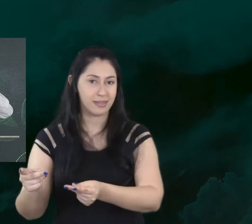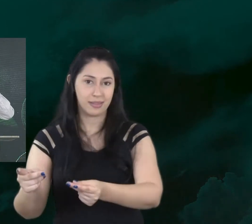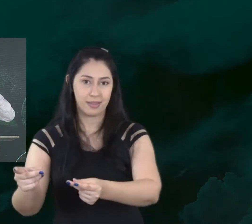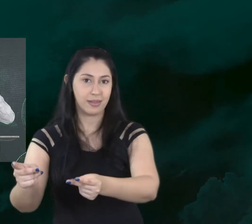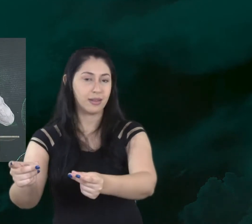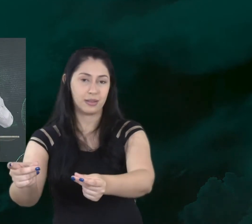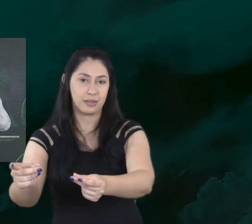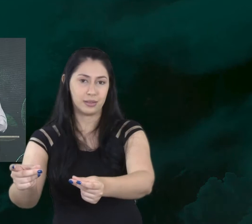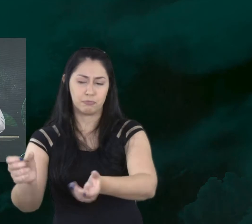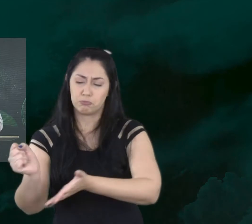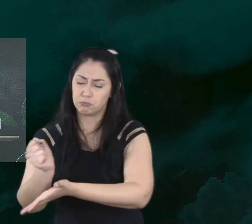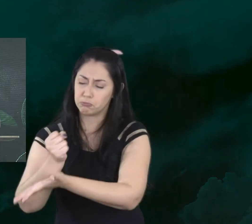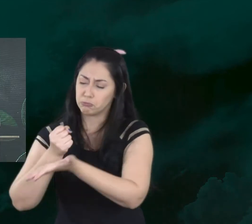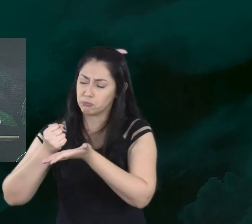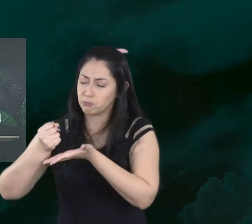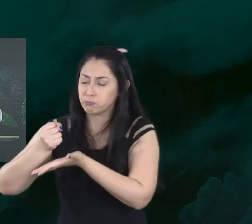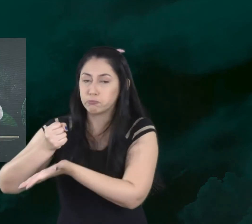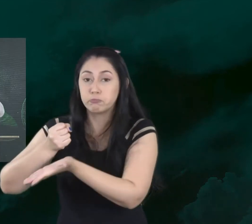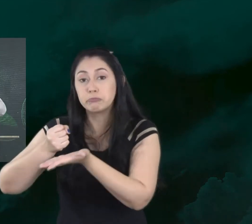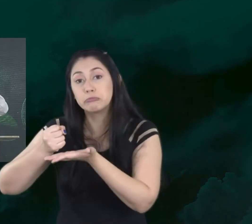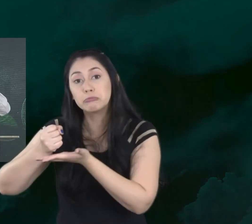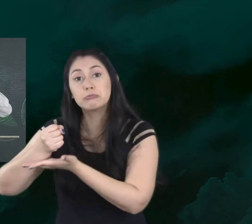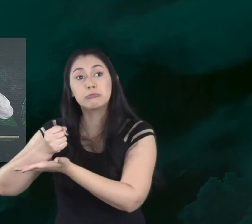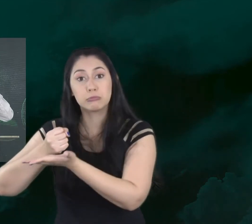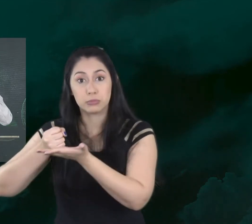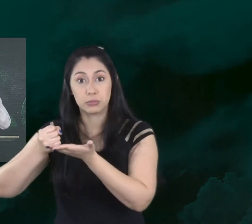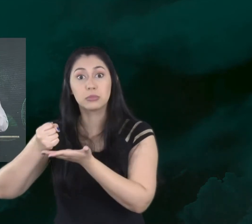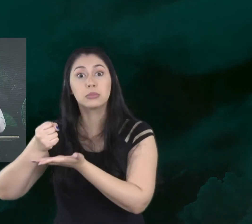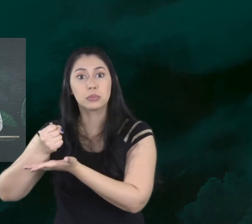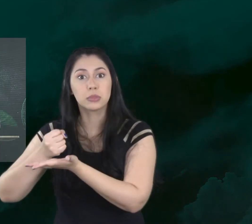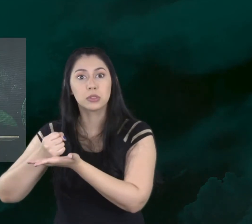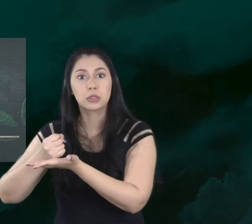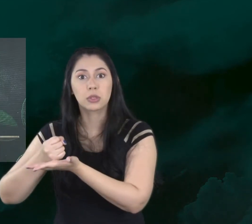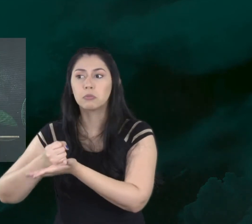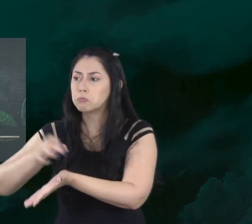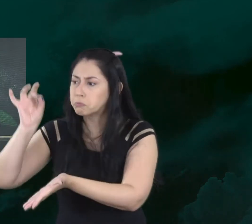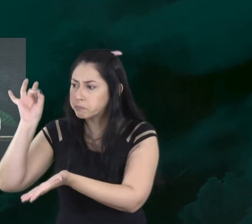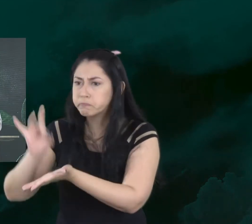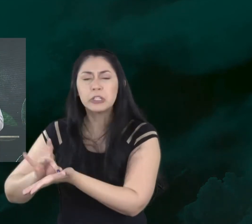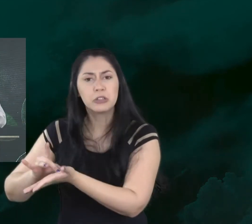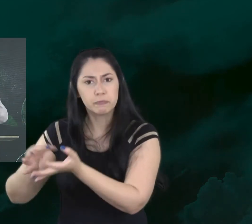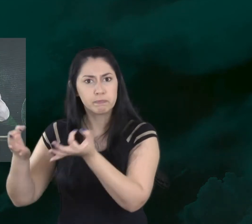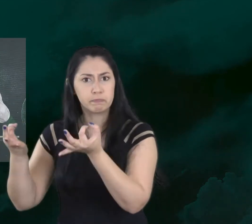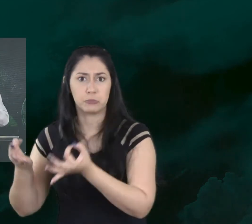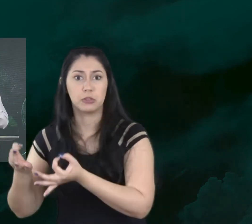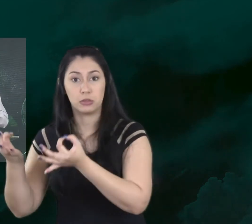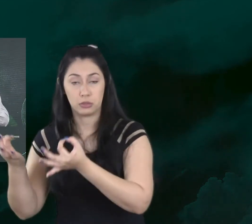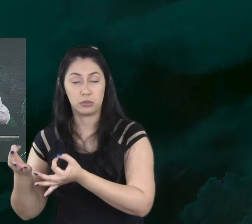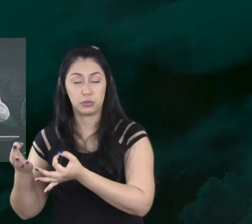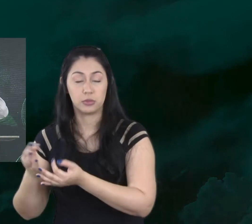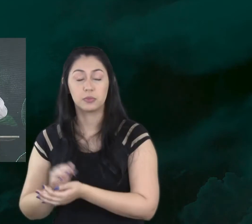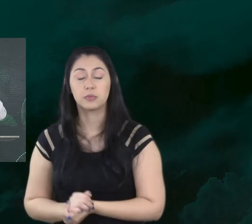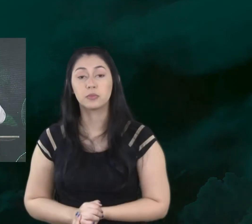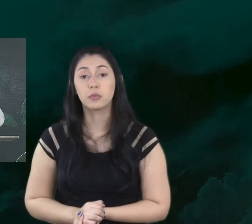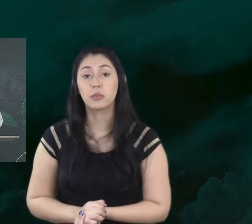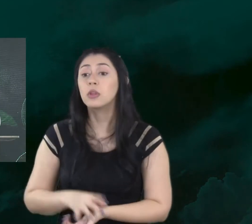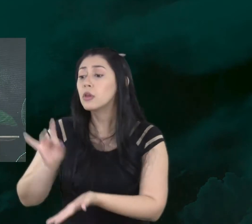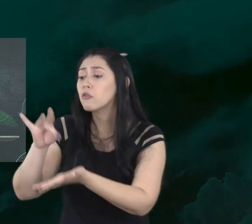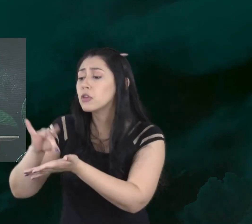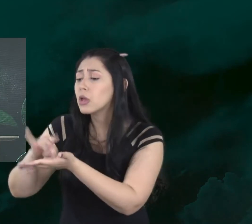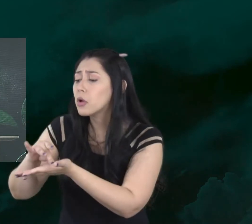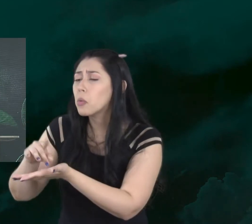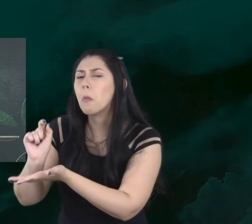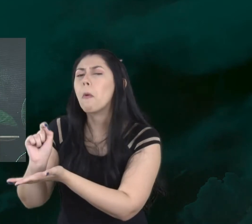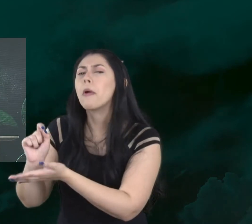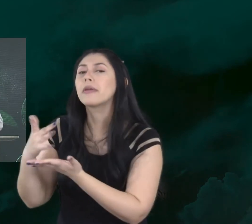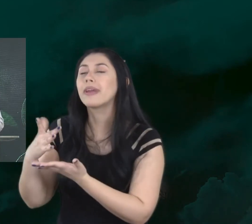é fundamental e ela é concreta. E essa verdade é o próprio